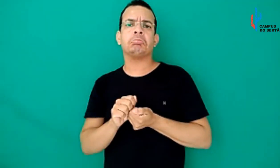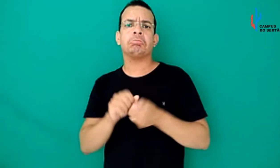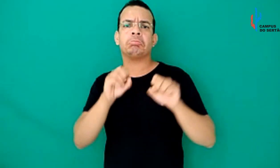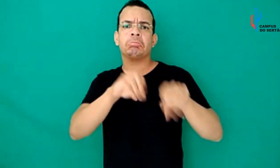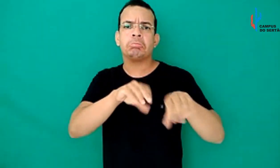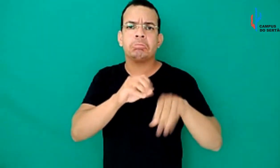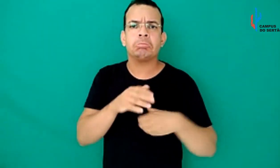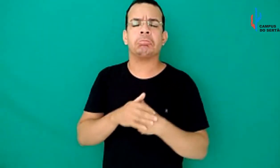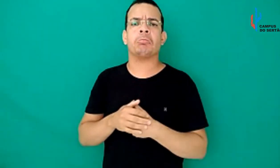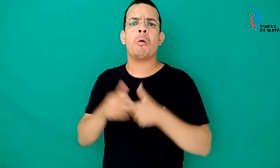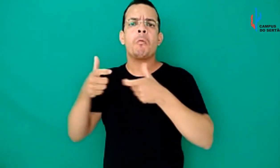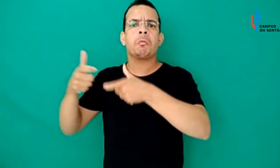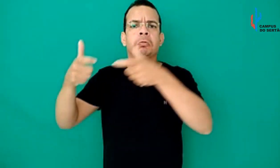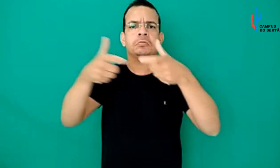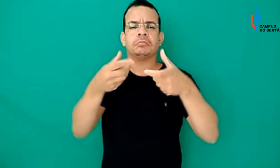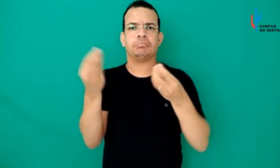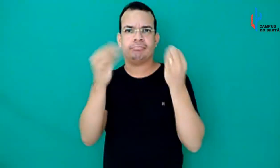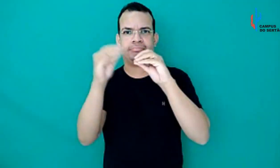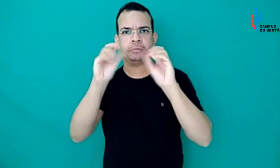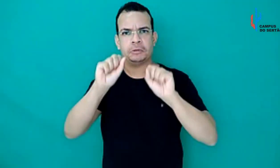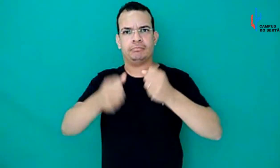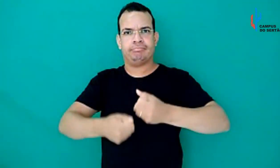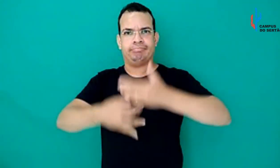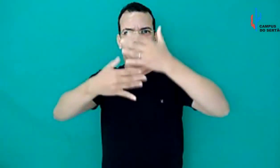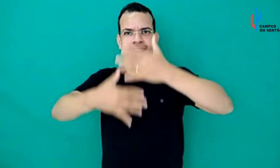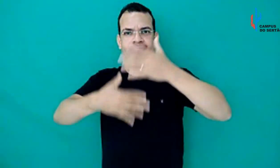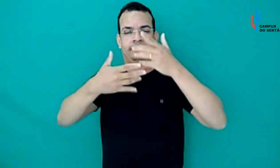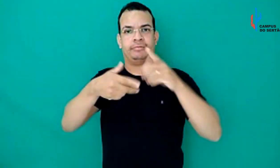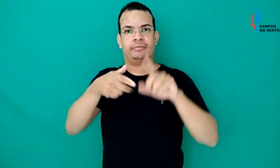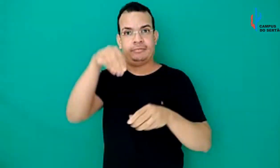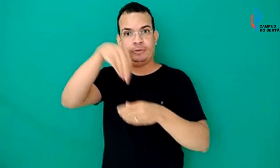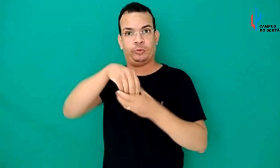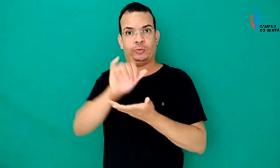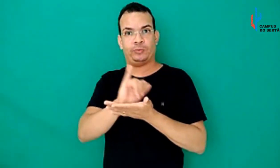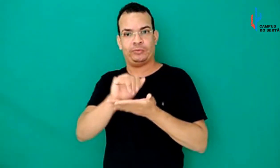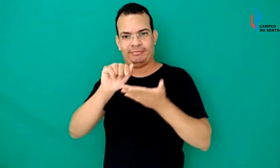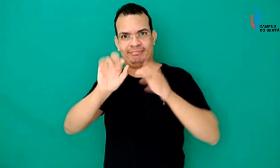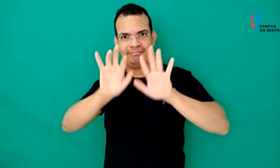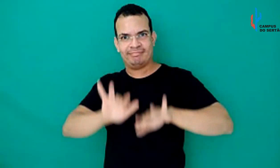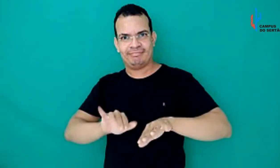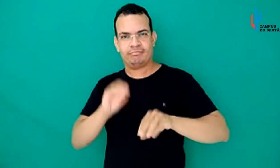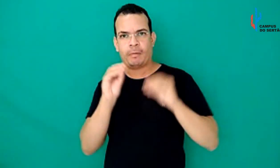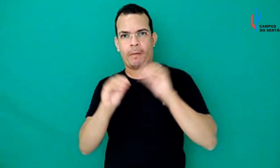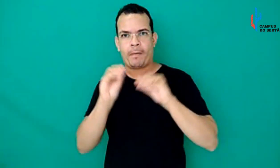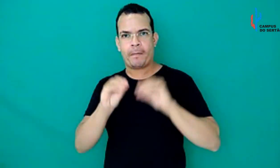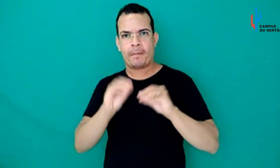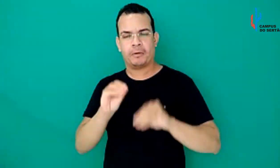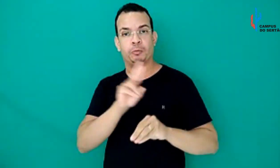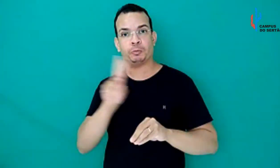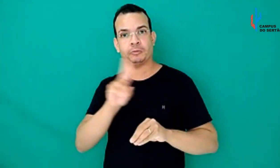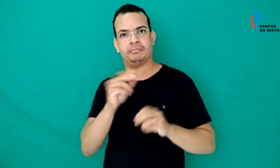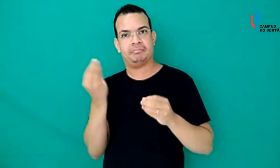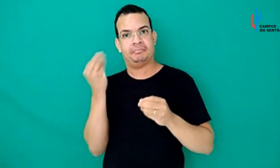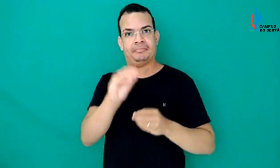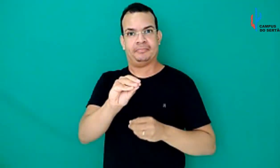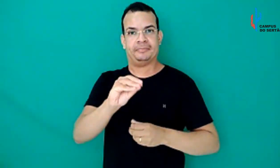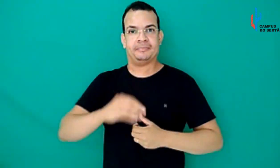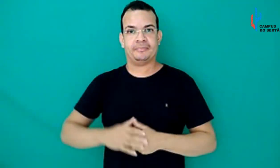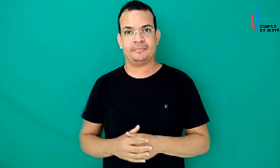no país. Então, talvez sejam professores, instrutores. Então, à medida que forem